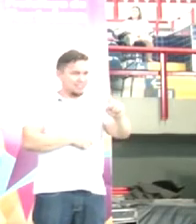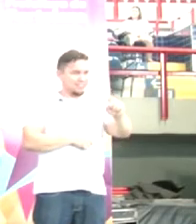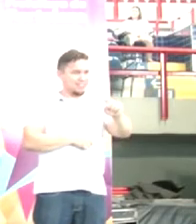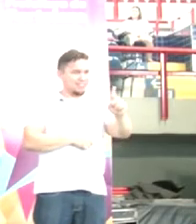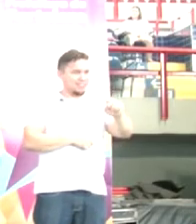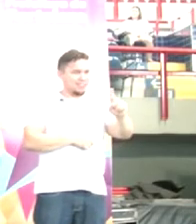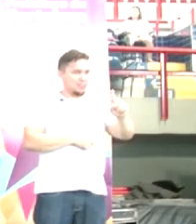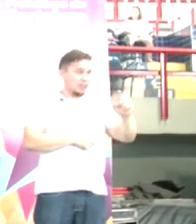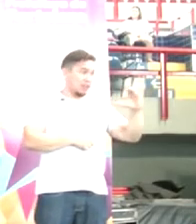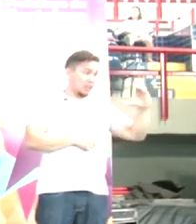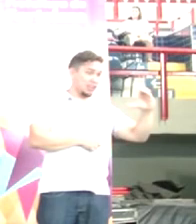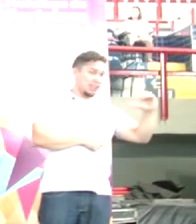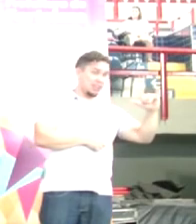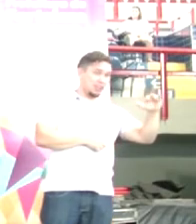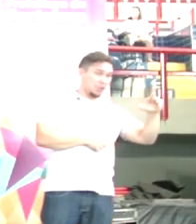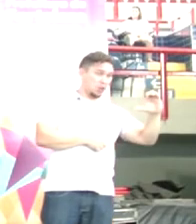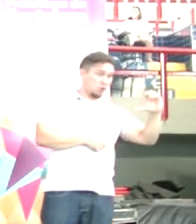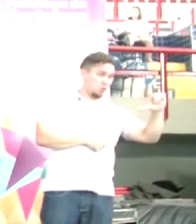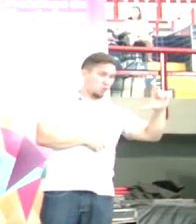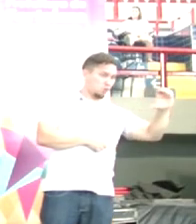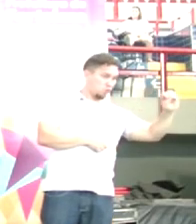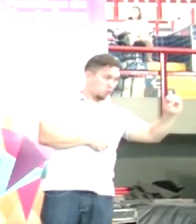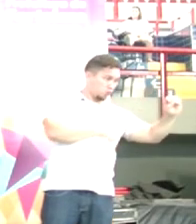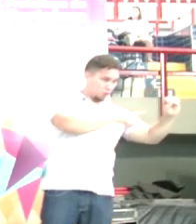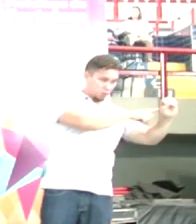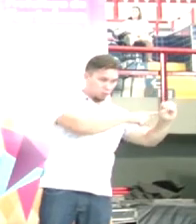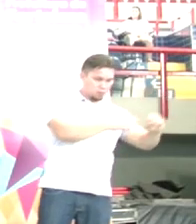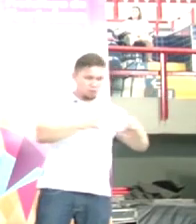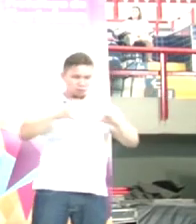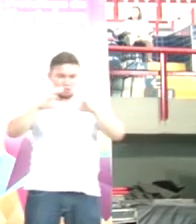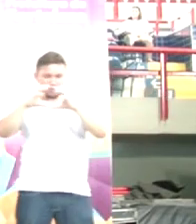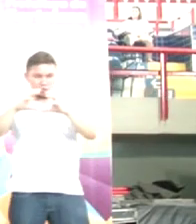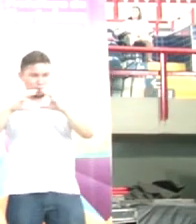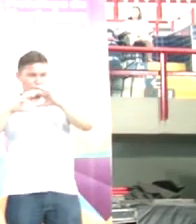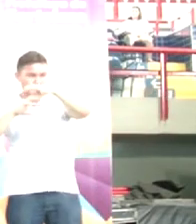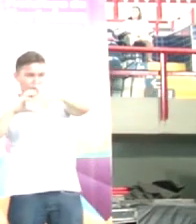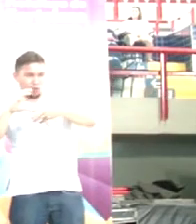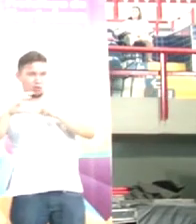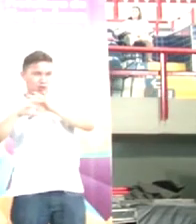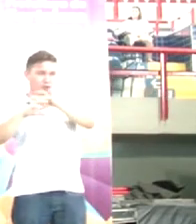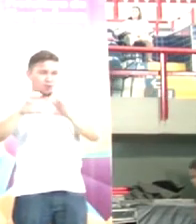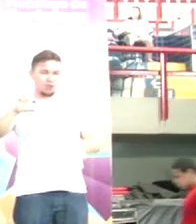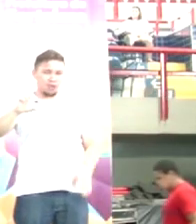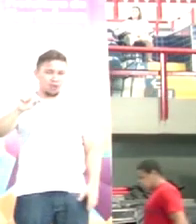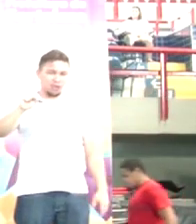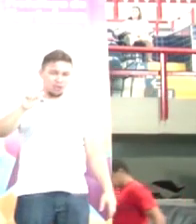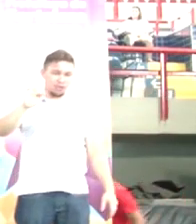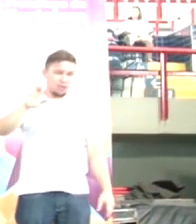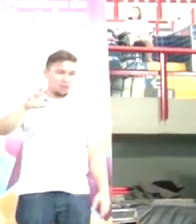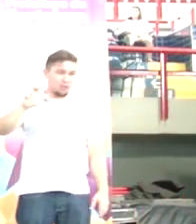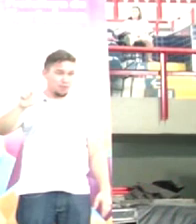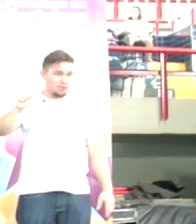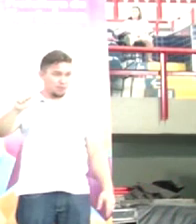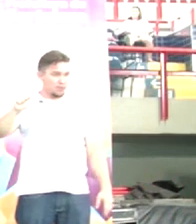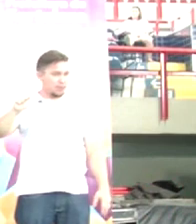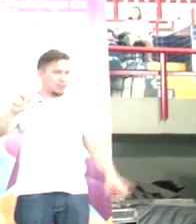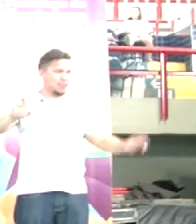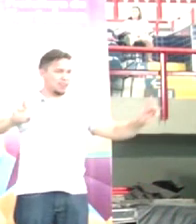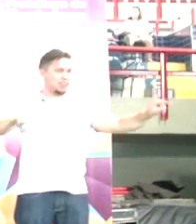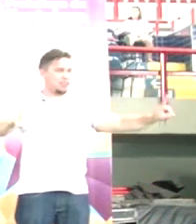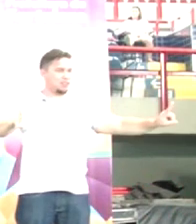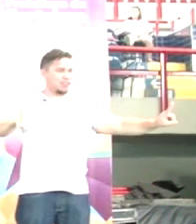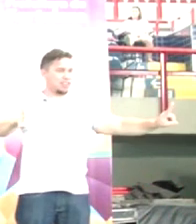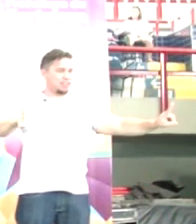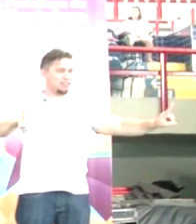nenhum. Nada a ver. Esfera não é círculo. Esfera é uma região que ocupa um local